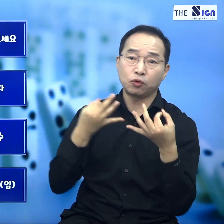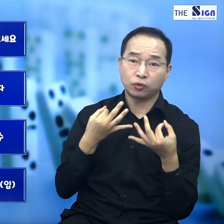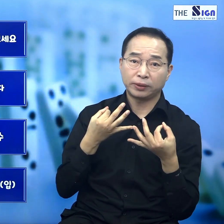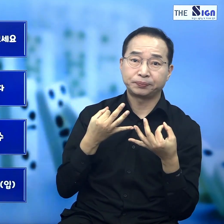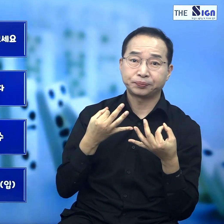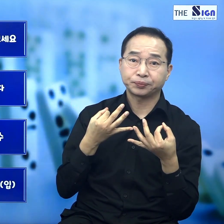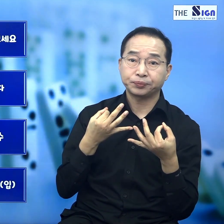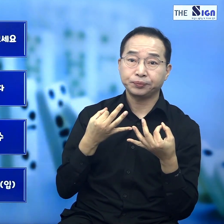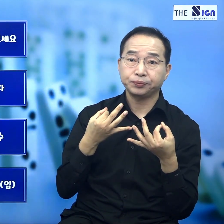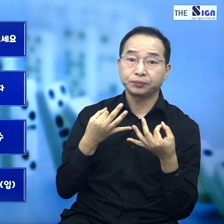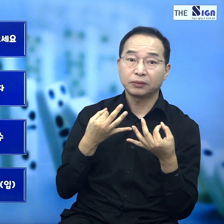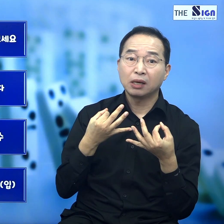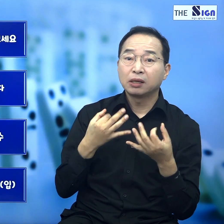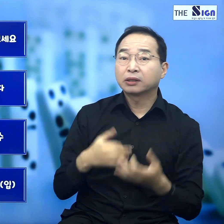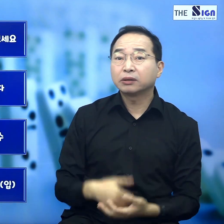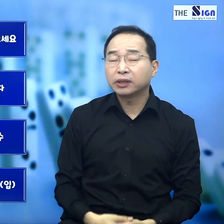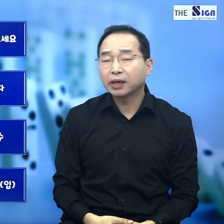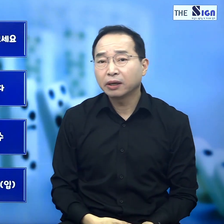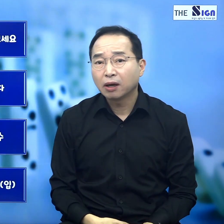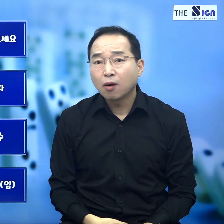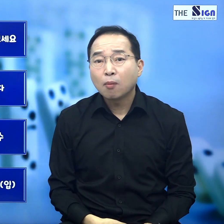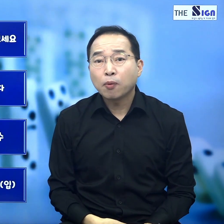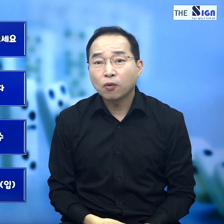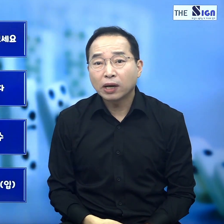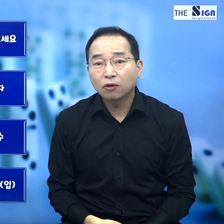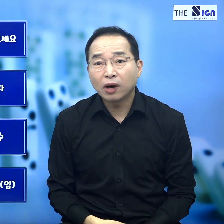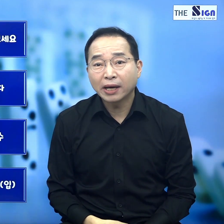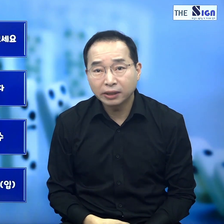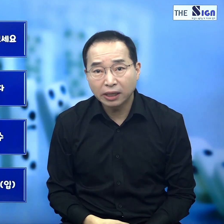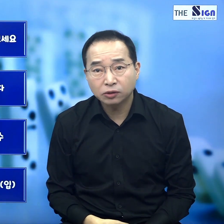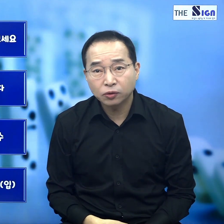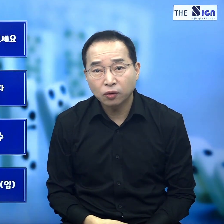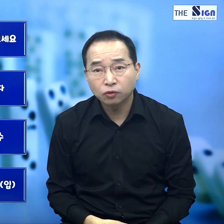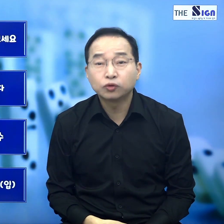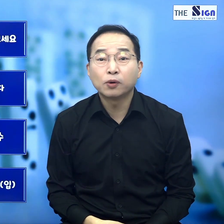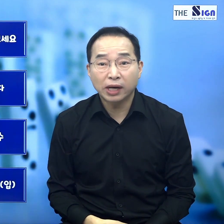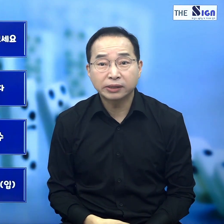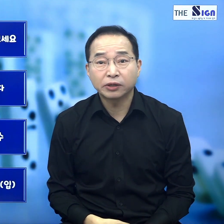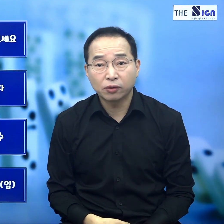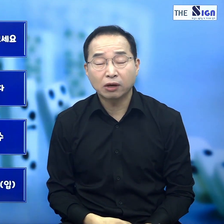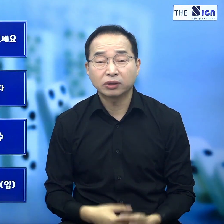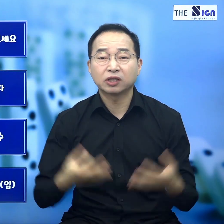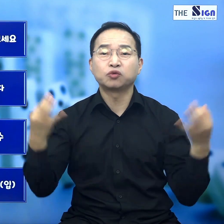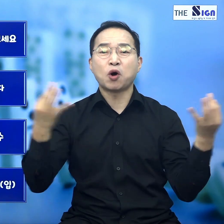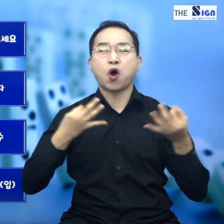거예요. 그런데 보라고 하는 게 있죠. 주목하세요 라고 할 때 주목.